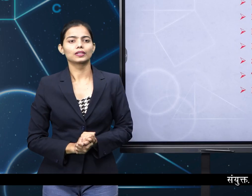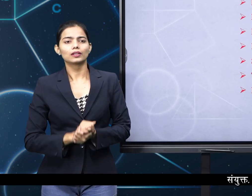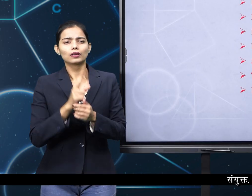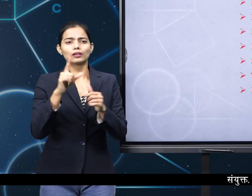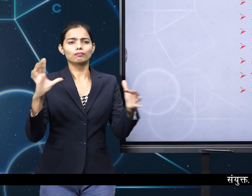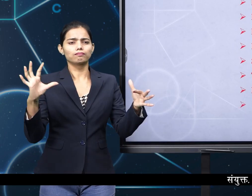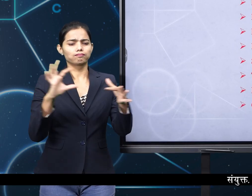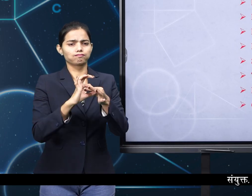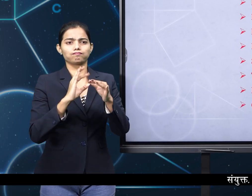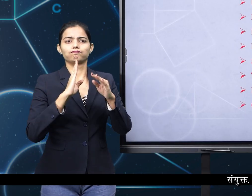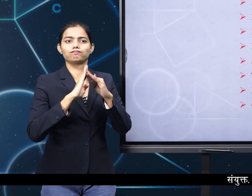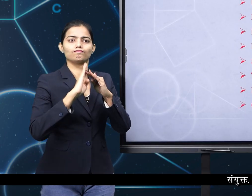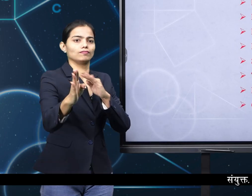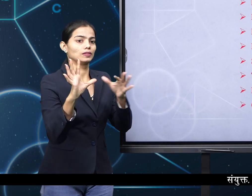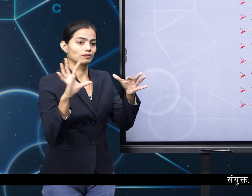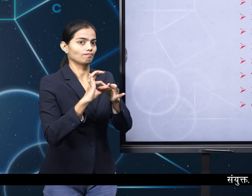संयुक्त.